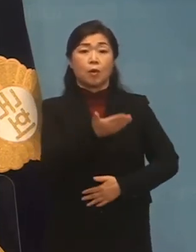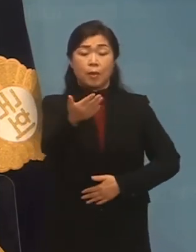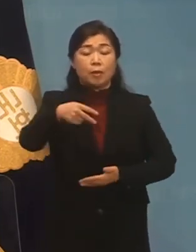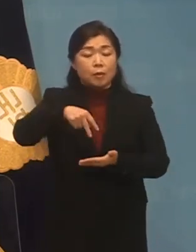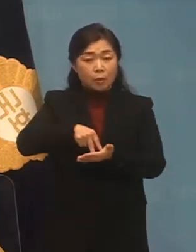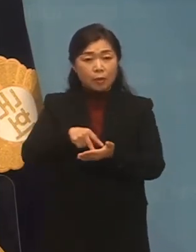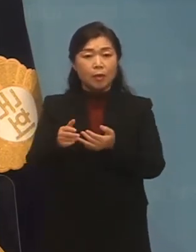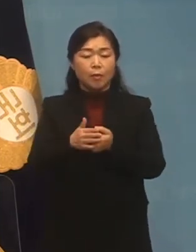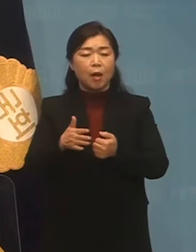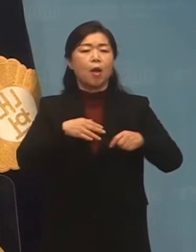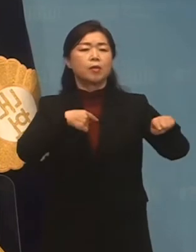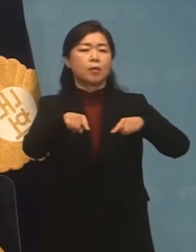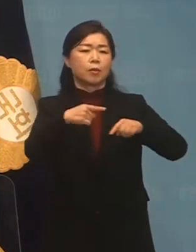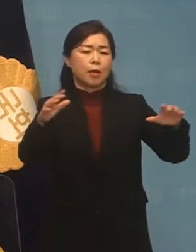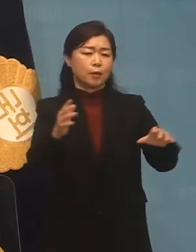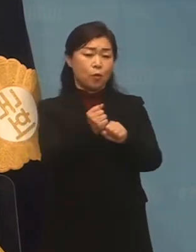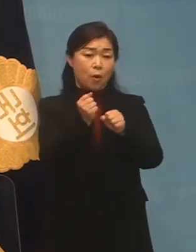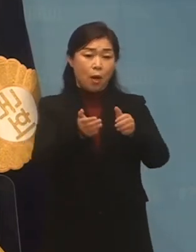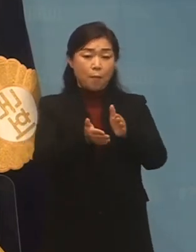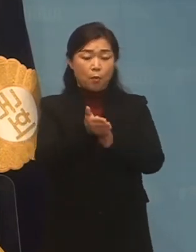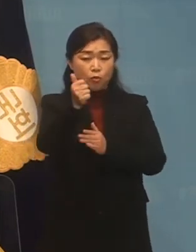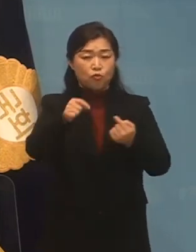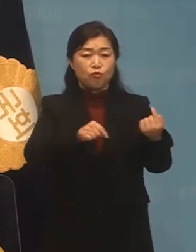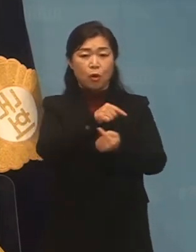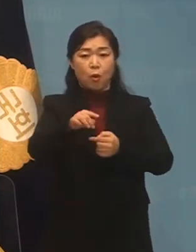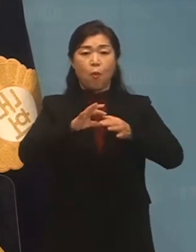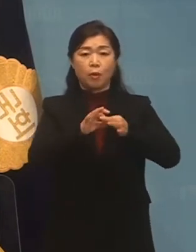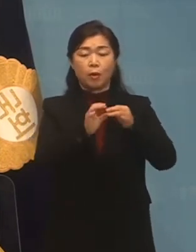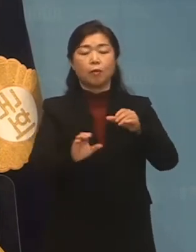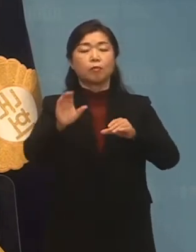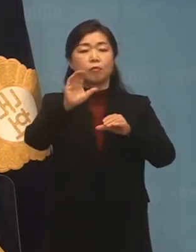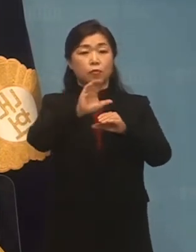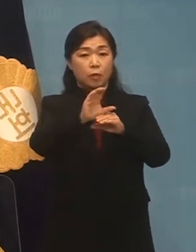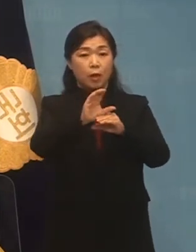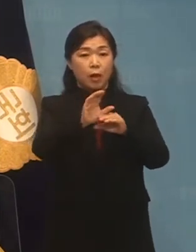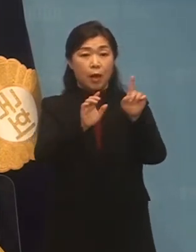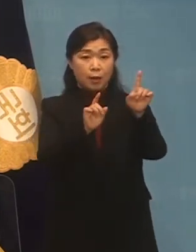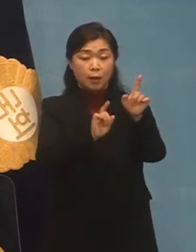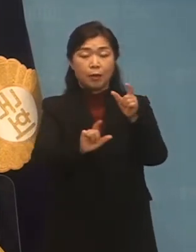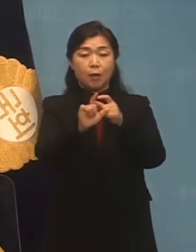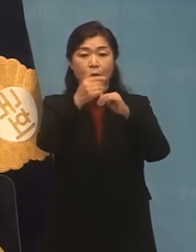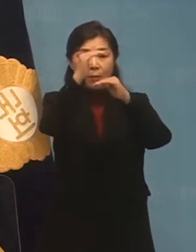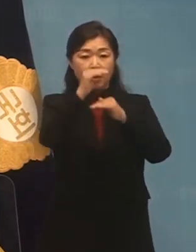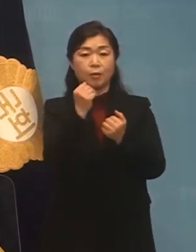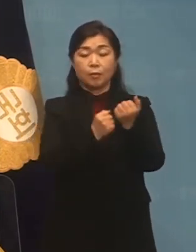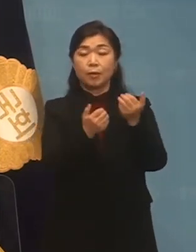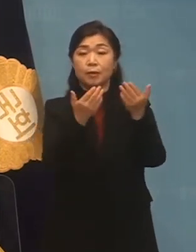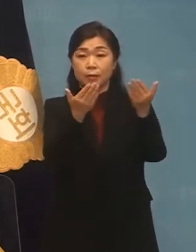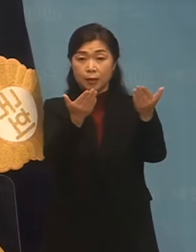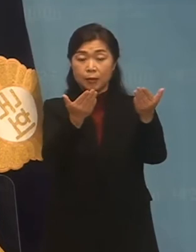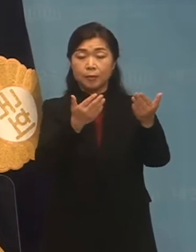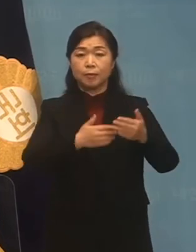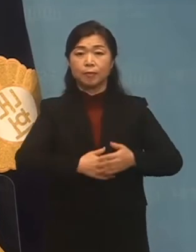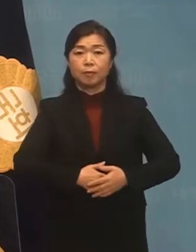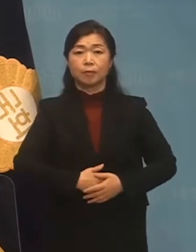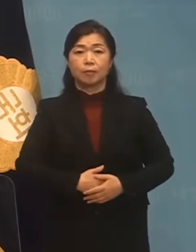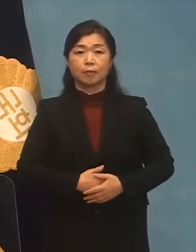김에 정책 총괄본부 운영과 관련해서 추가로 한 가지 내용을 발표하겠습니다.